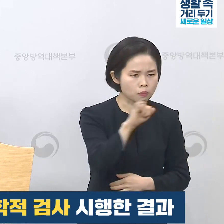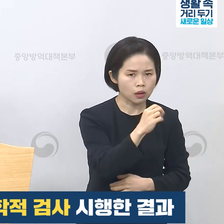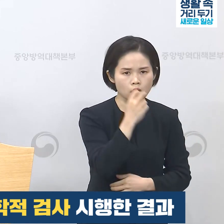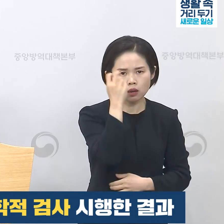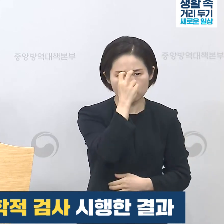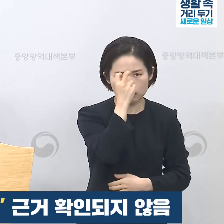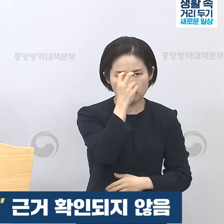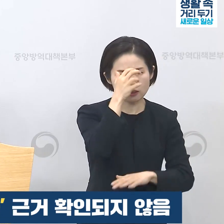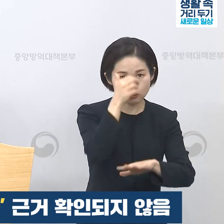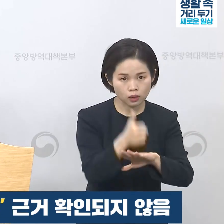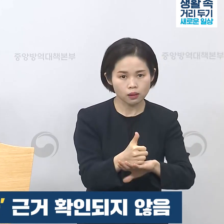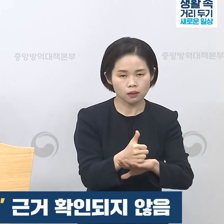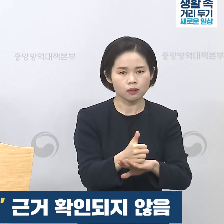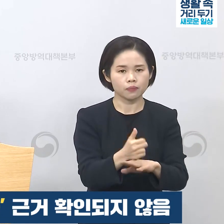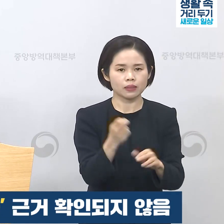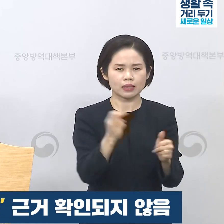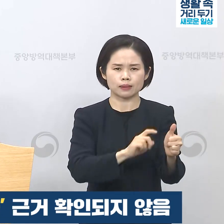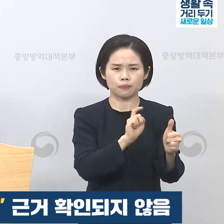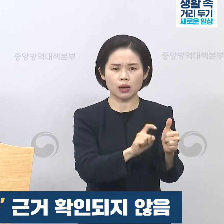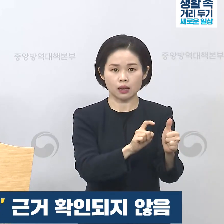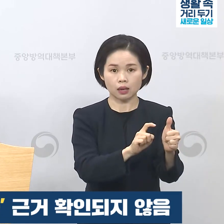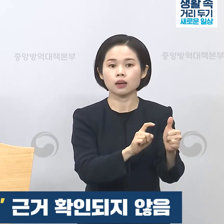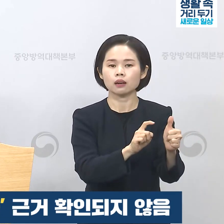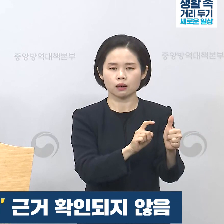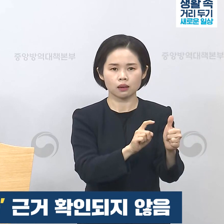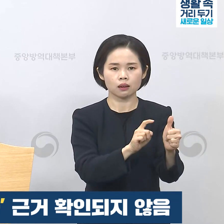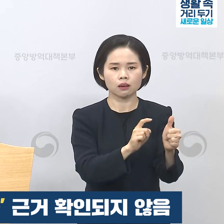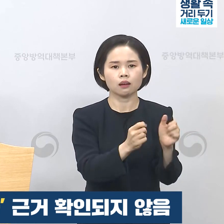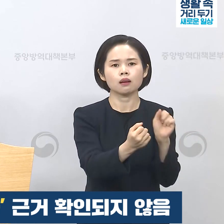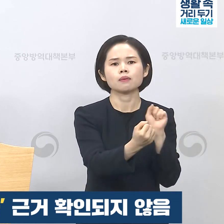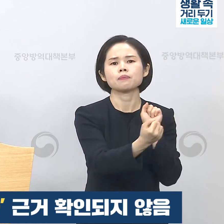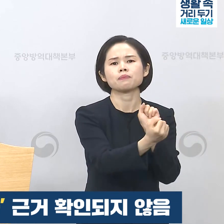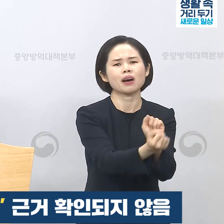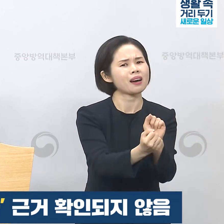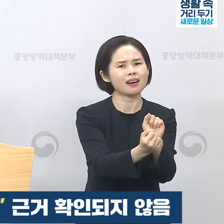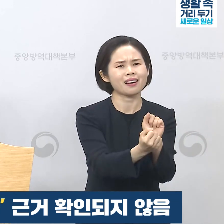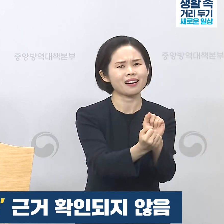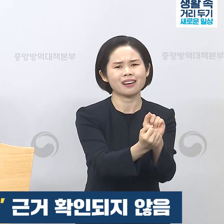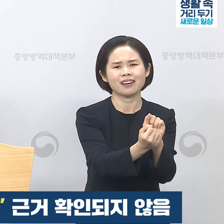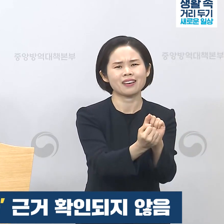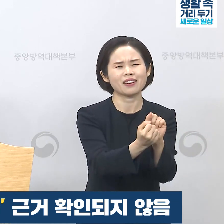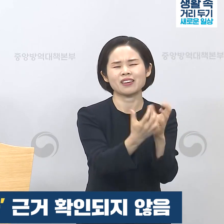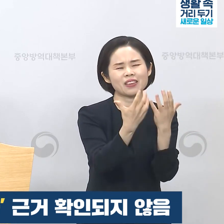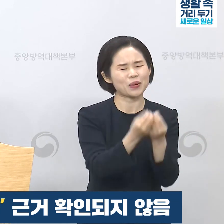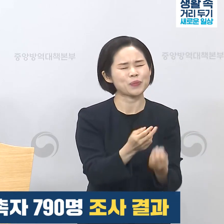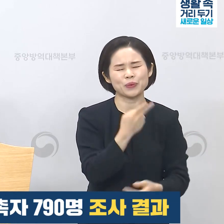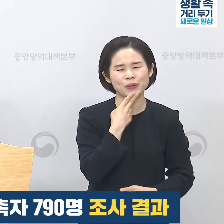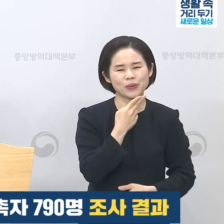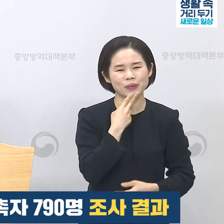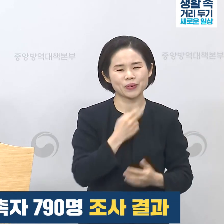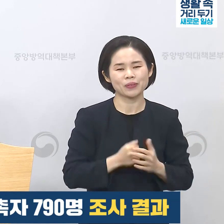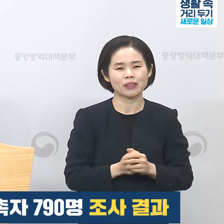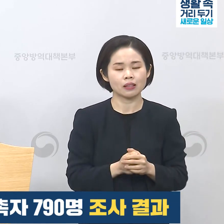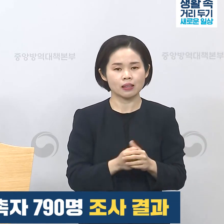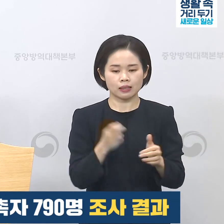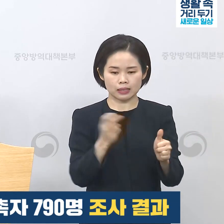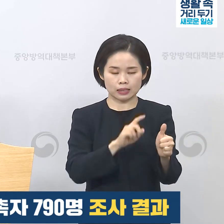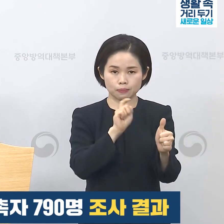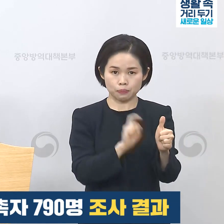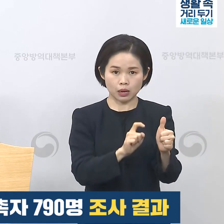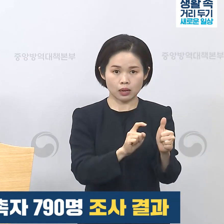시행한 결과 재양성자가 감염력이 있다는 근거는 확인되지 않았습니다.